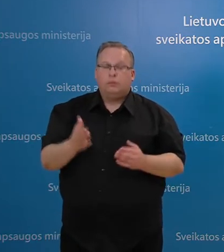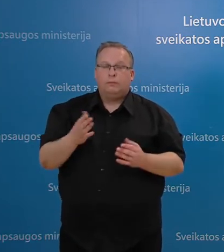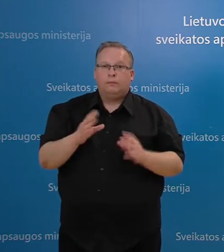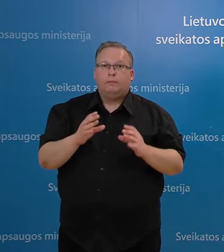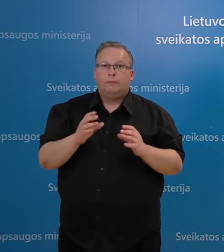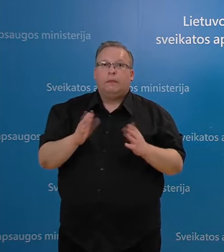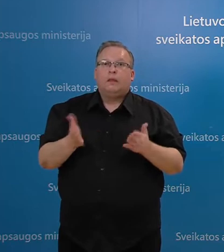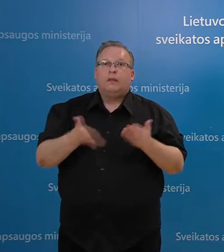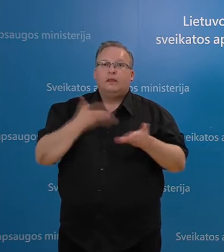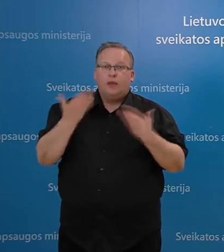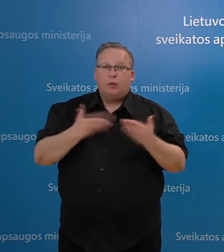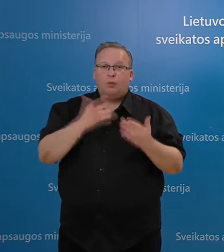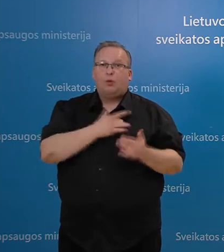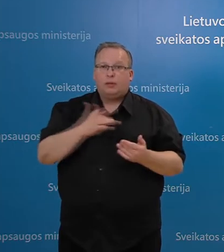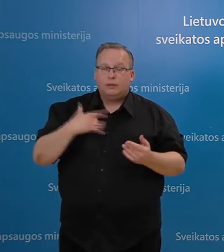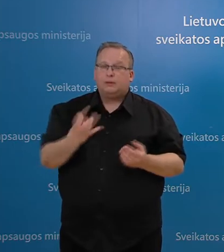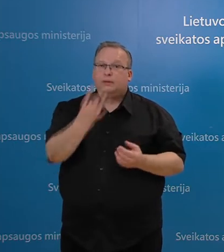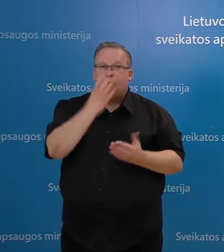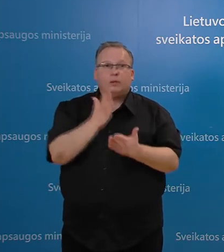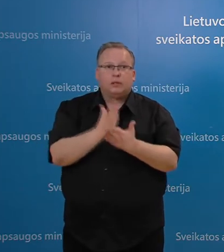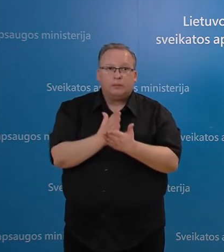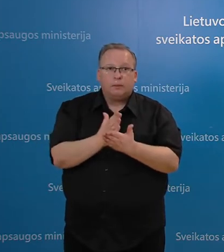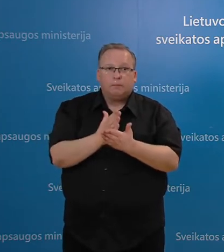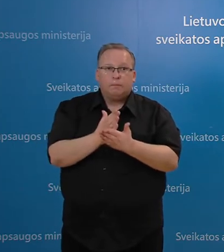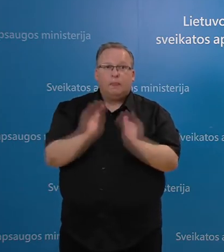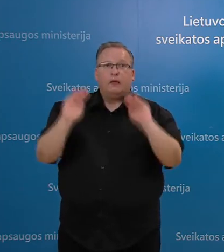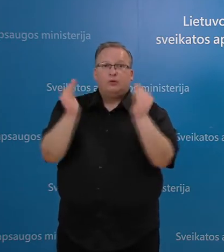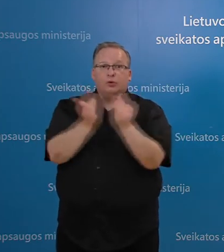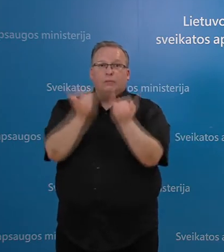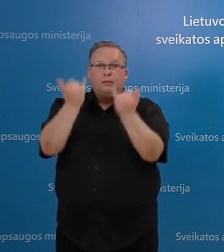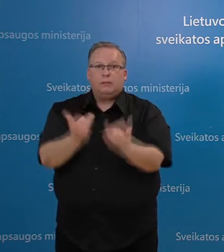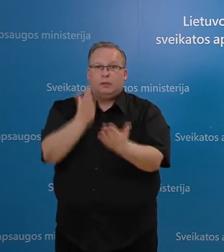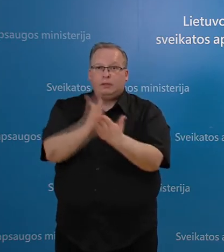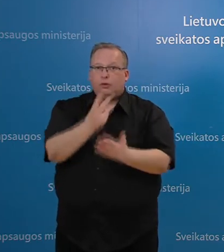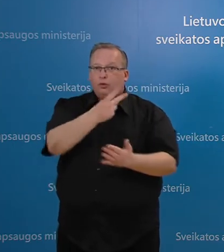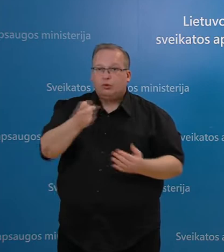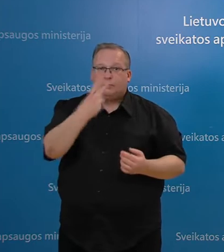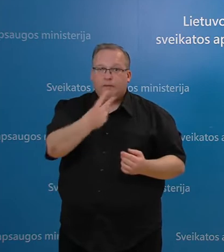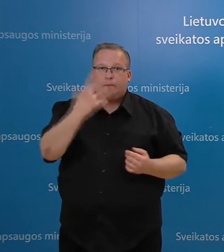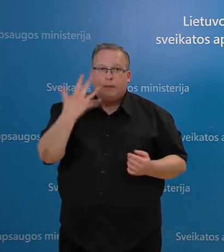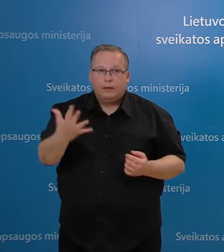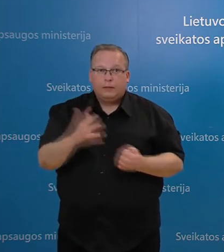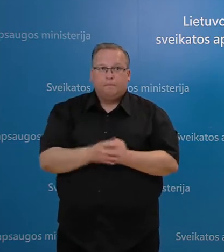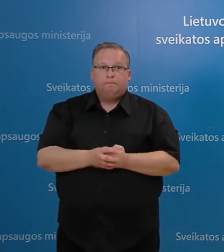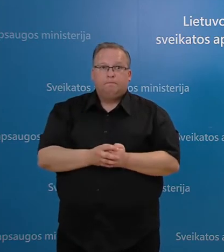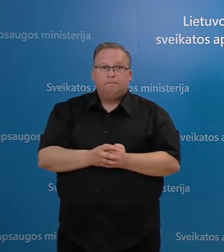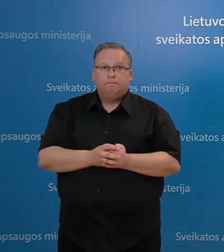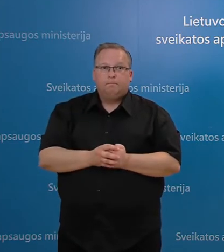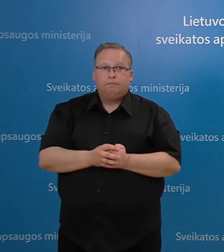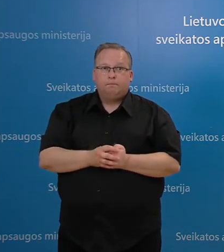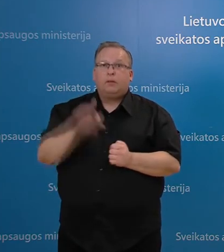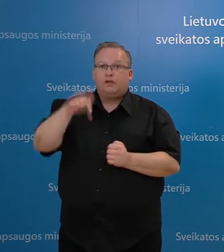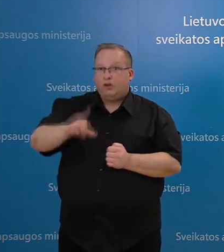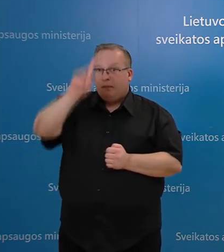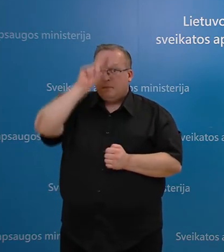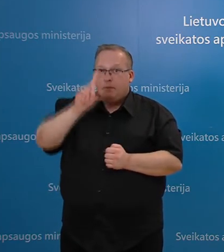gydomi 11 pacientų. Izoliacijos šiuo metu yra 225 asmenys ir per šį